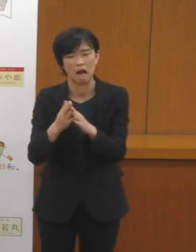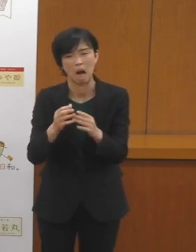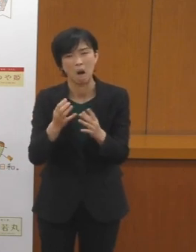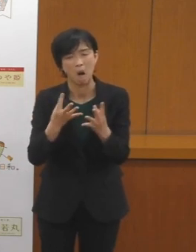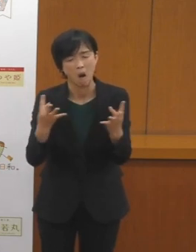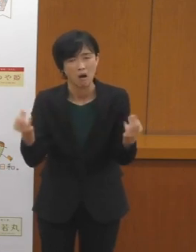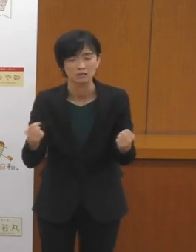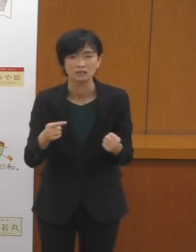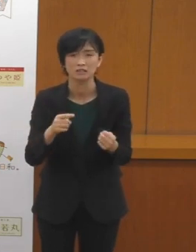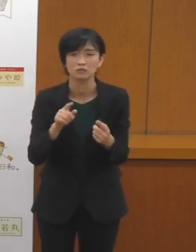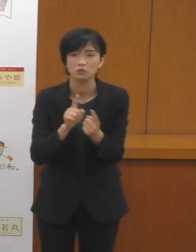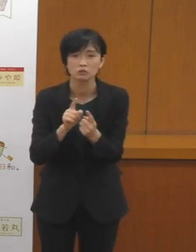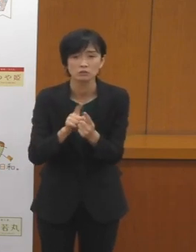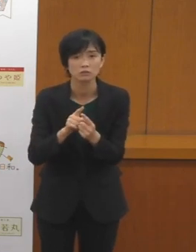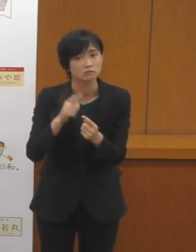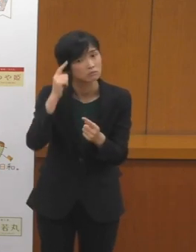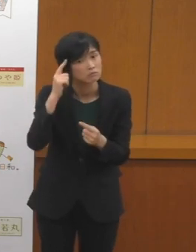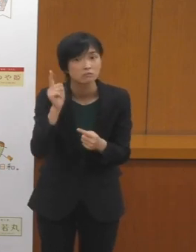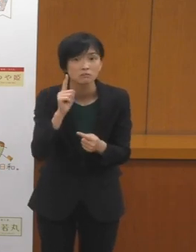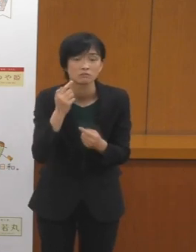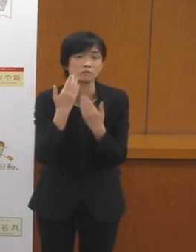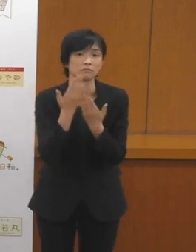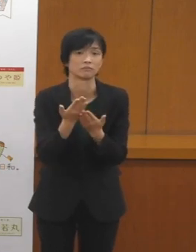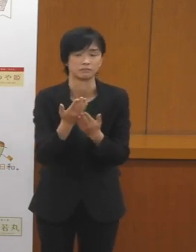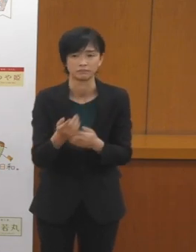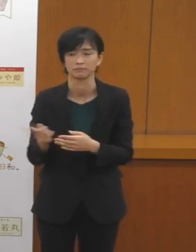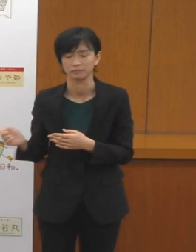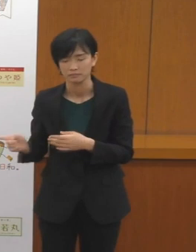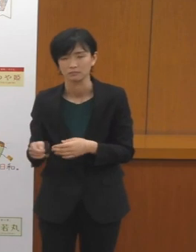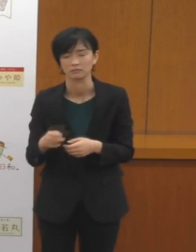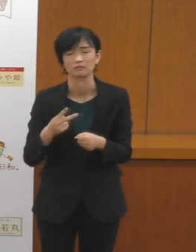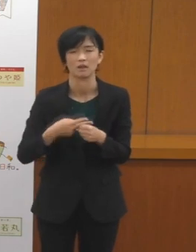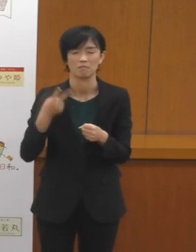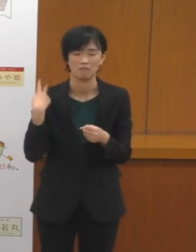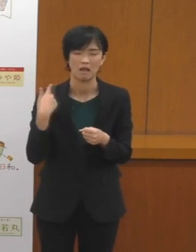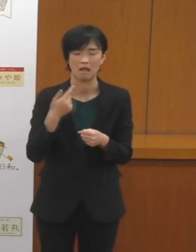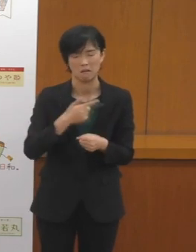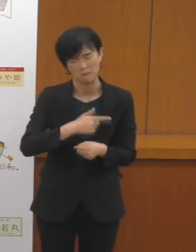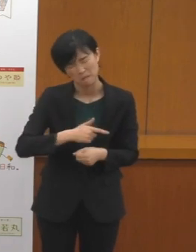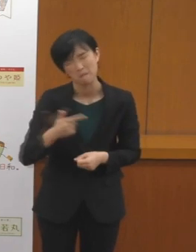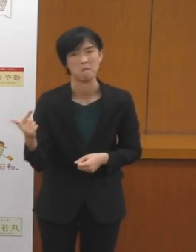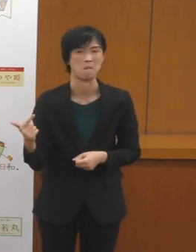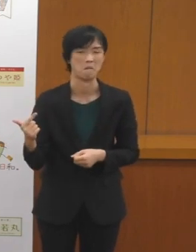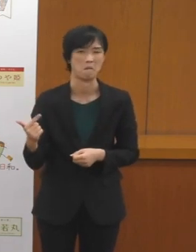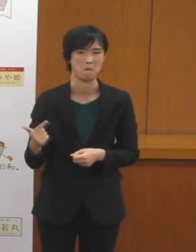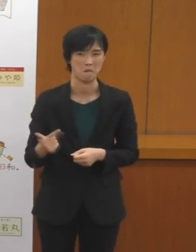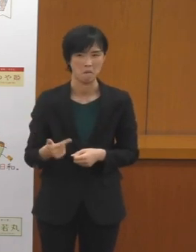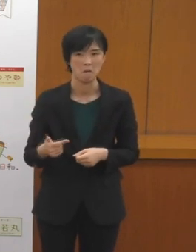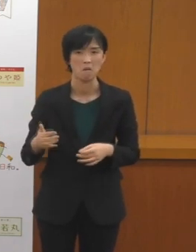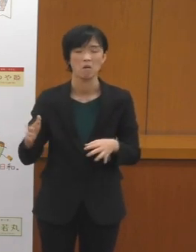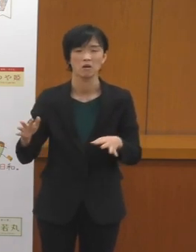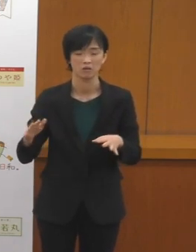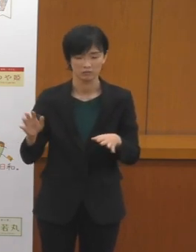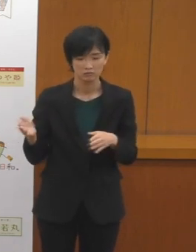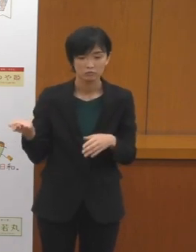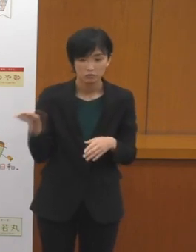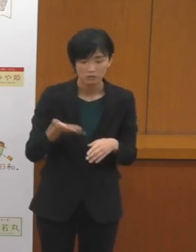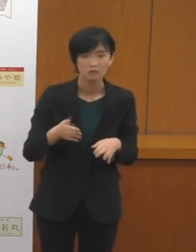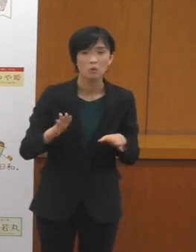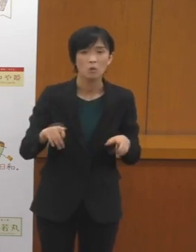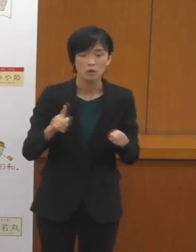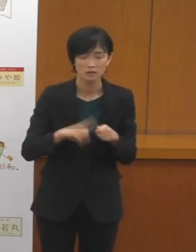そうですねその今年も大変でありましたけれどもまあ今年が紅葉の